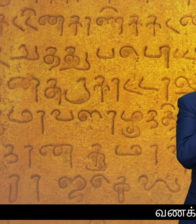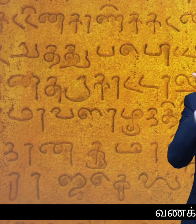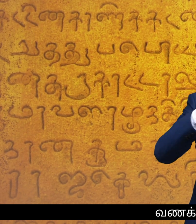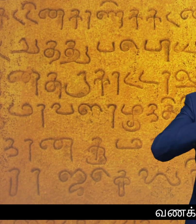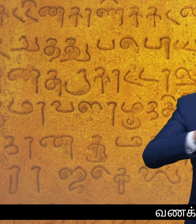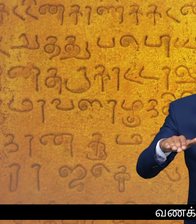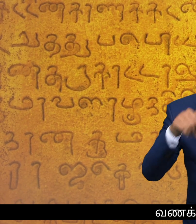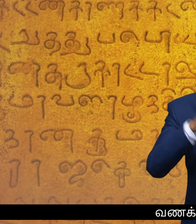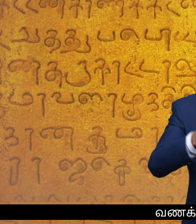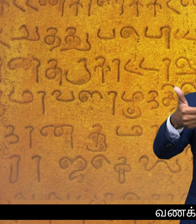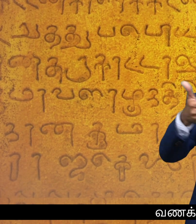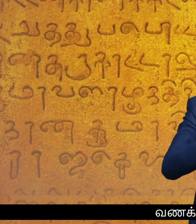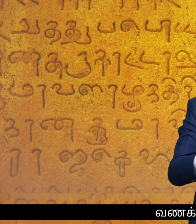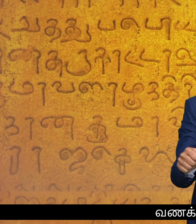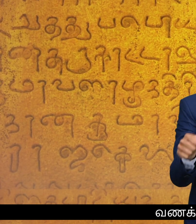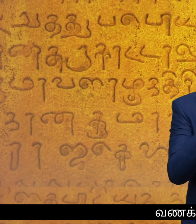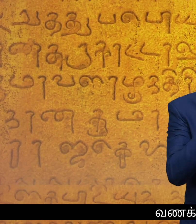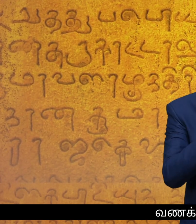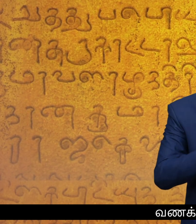வணக்கம் மாணவ செல்வங்களே.